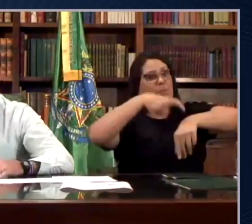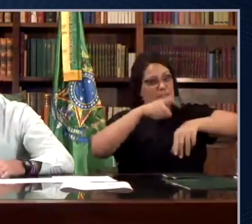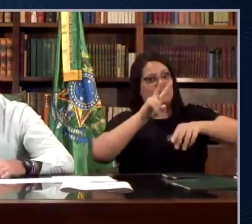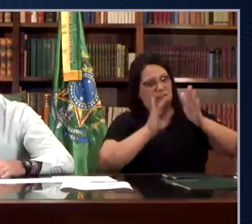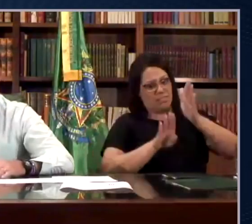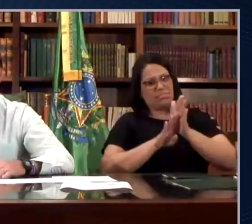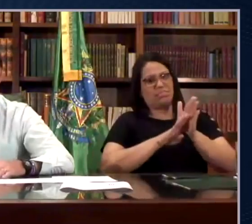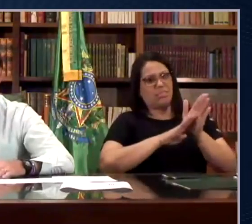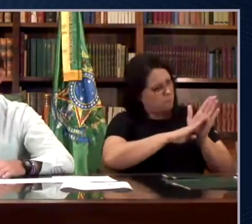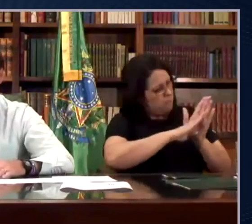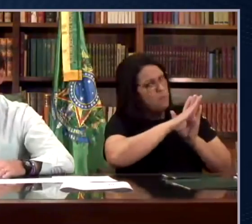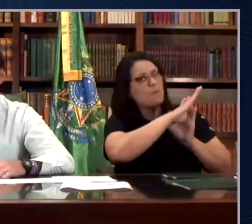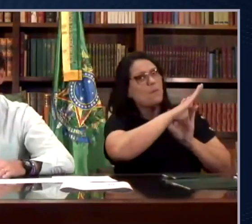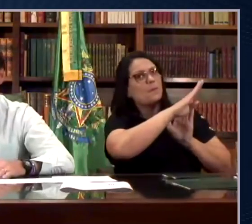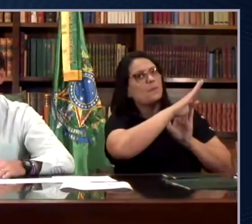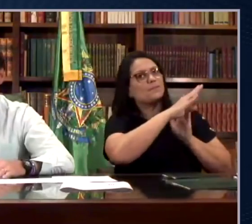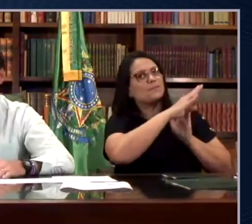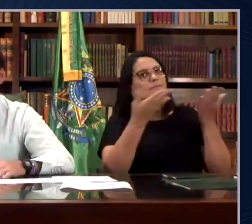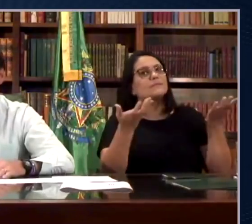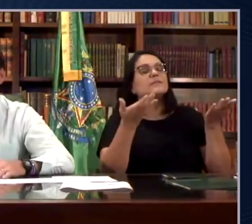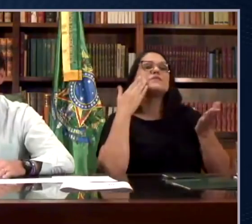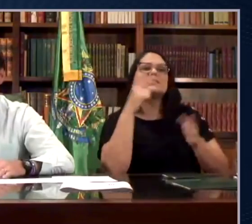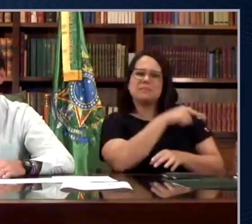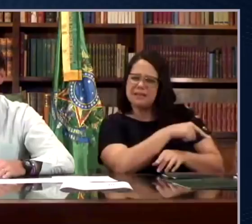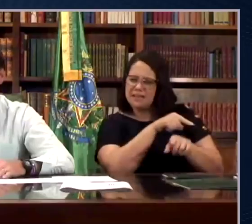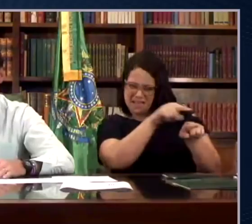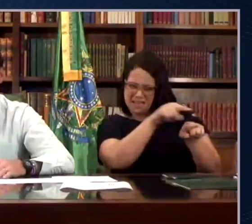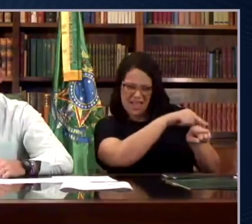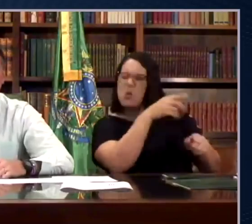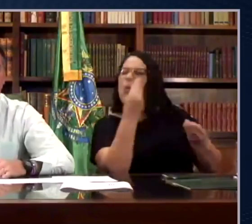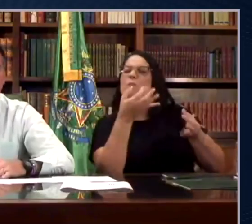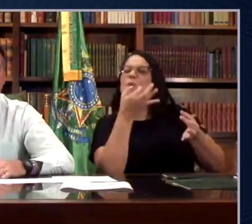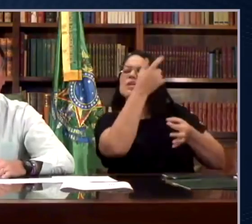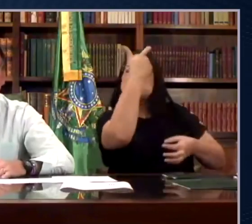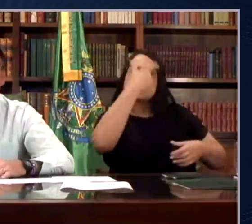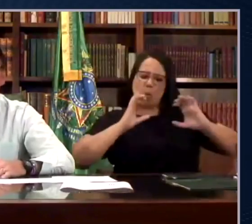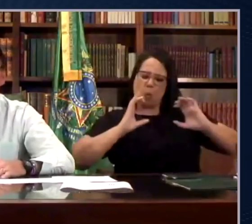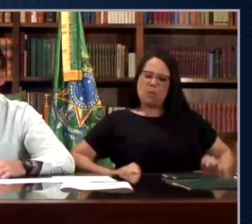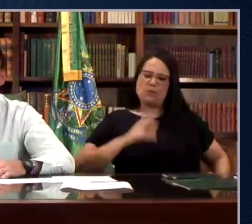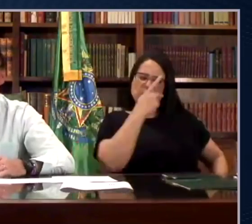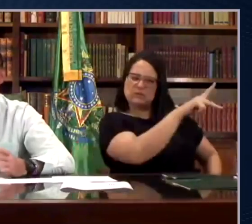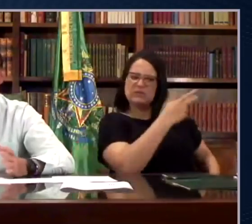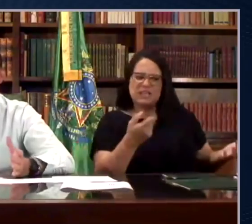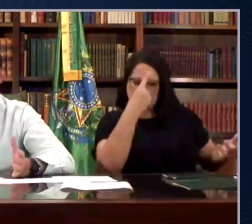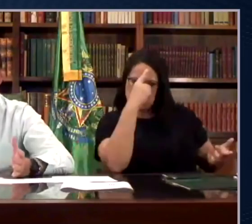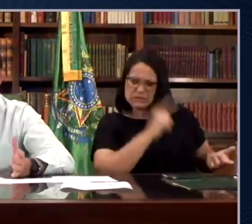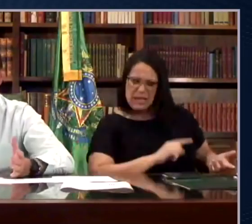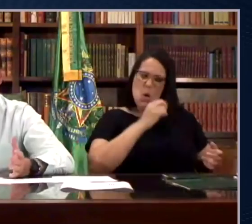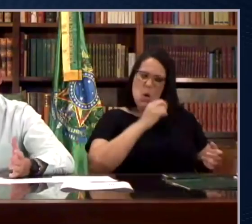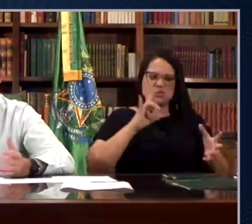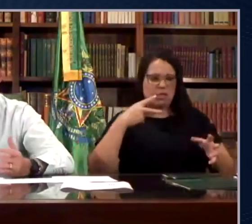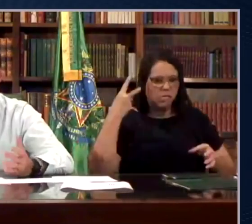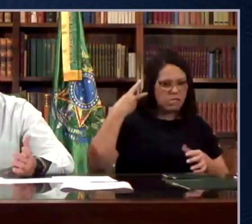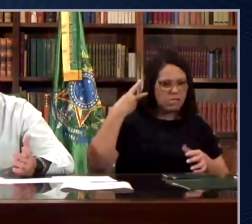senhor atribui esse tipo de comportamento? Eles não sabem das coisas ou só o raciocínio é político? E mais, eu acho que é